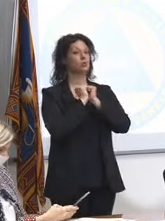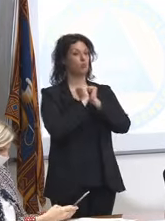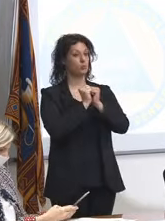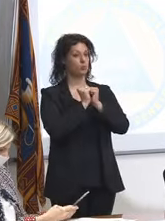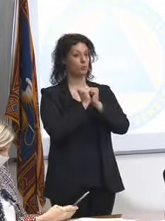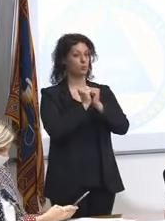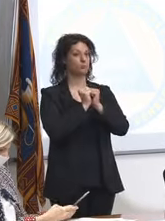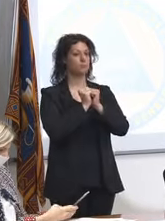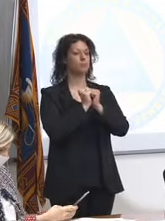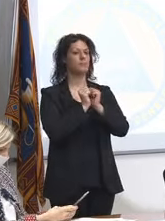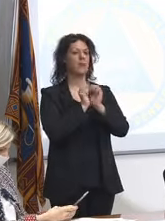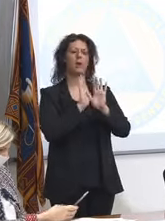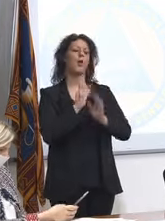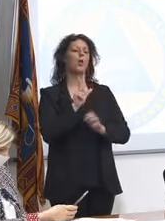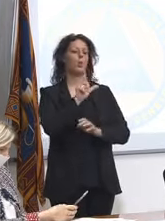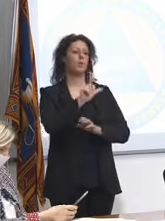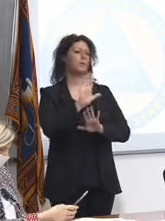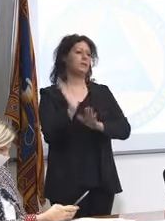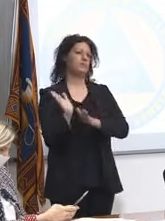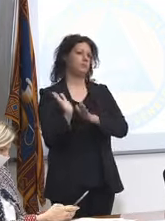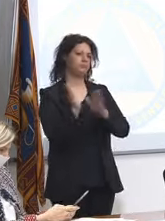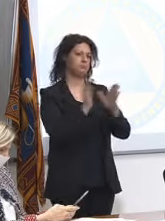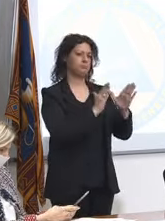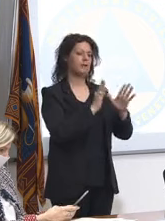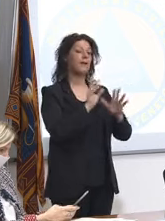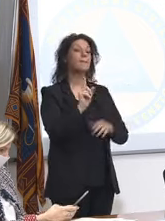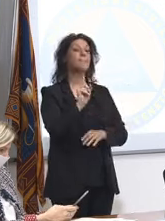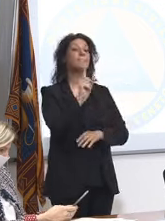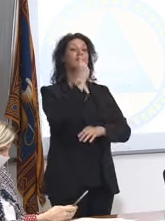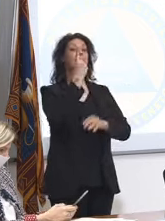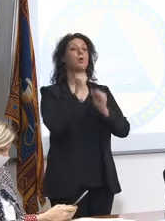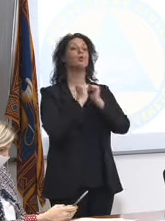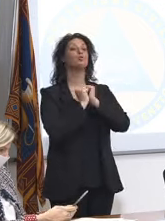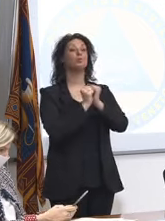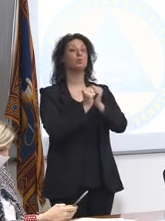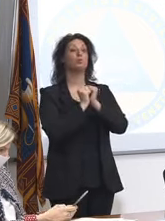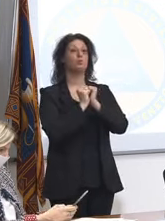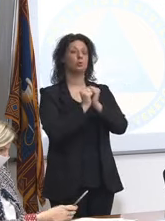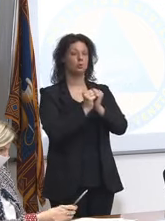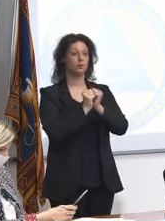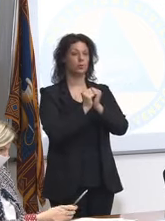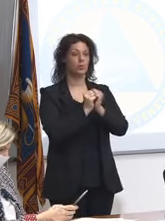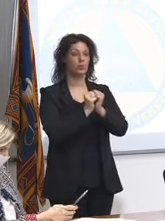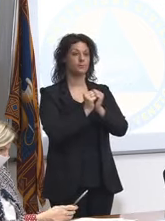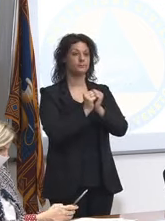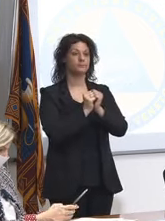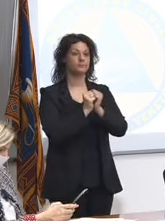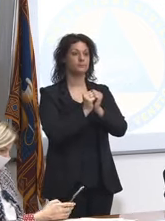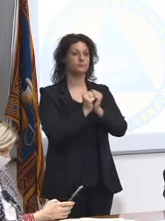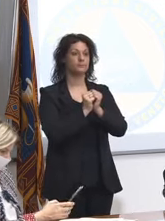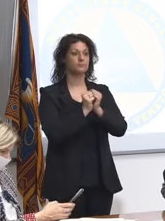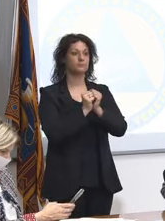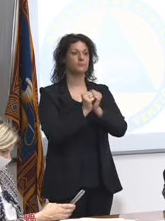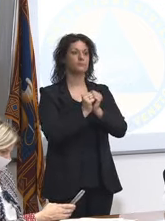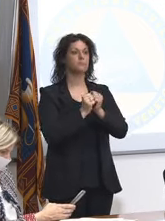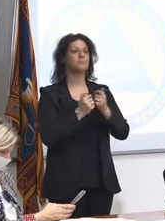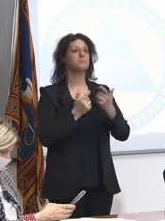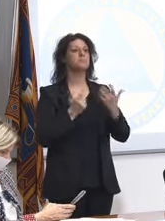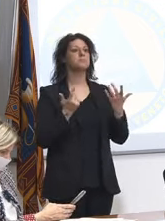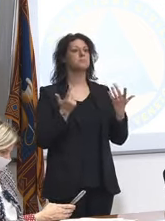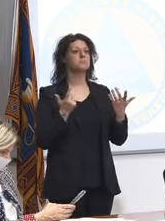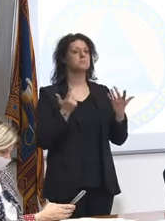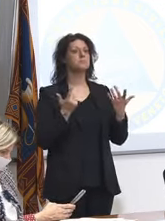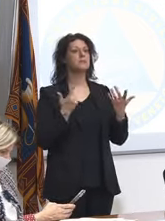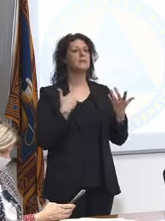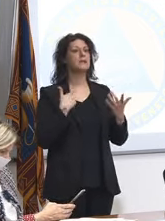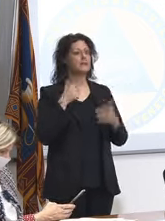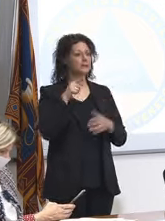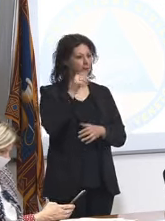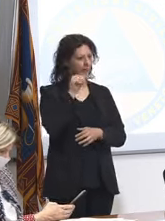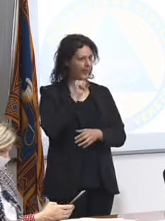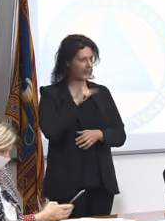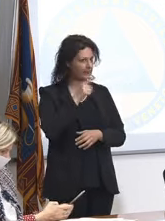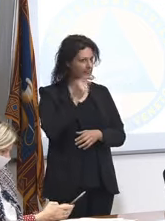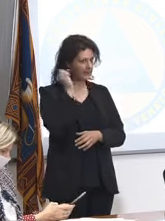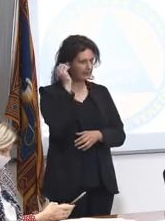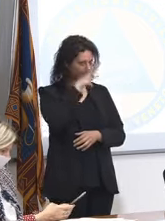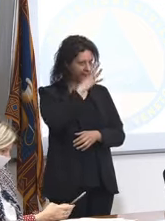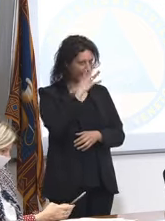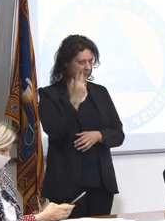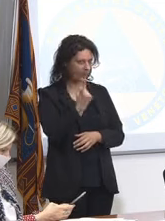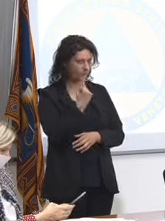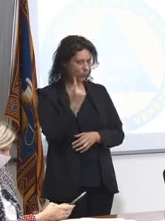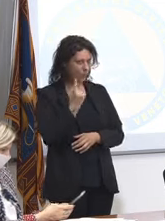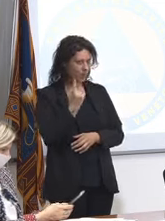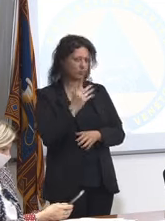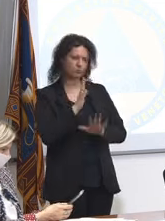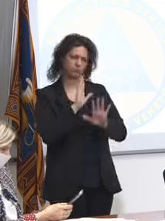che abbiamo dimenticato le attività, ma non le abbiamo dimenticate. L'assessore Lanzarini anche stamattina ha fatto l'ultimo giro con le